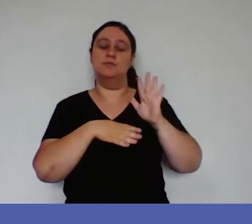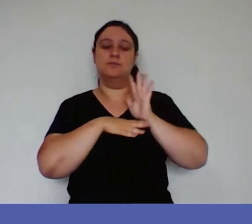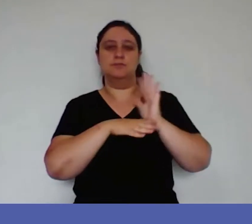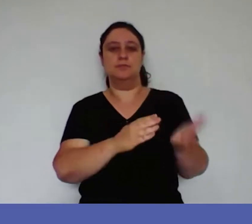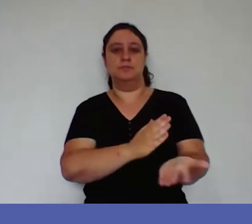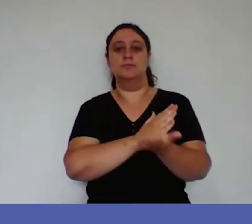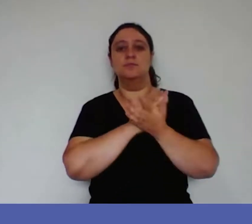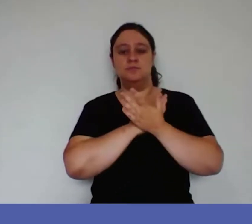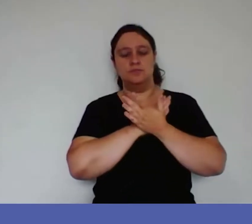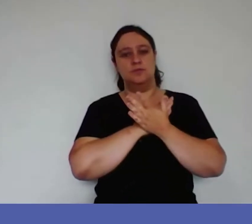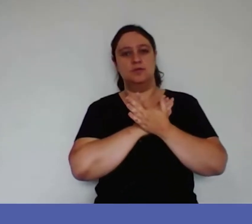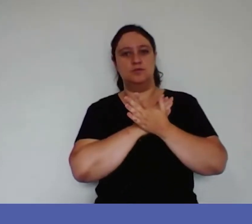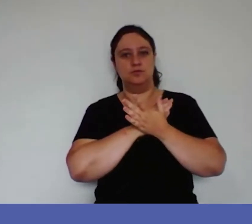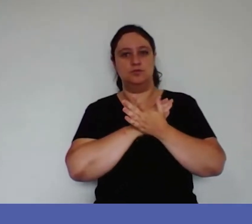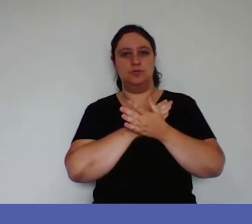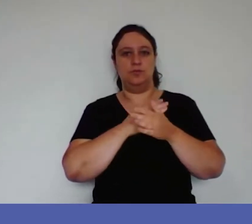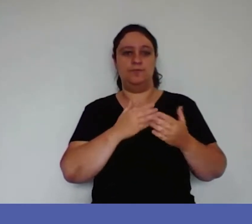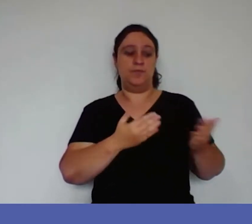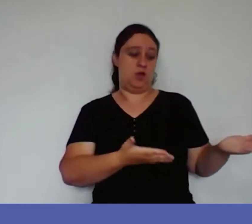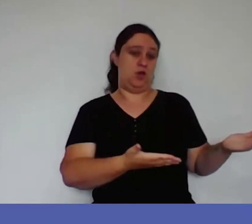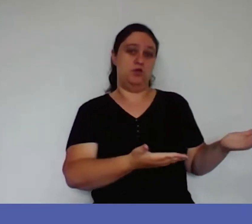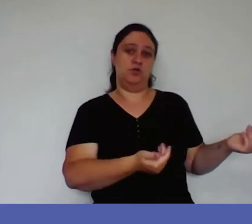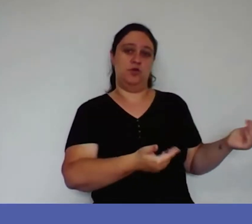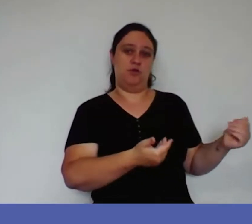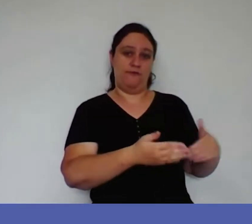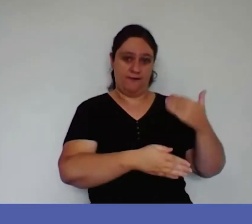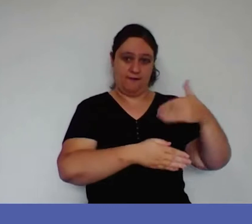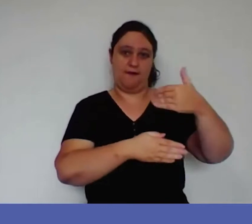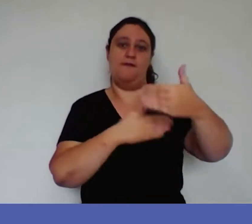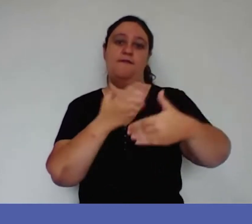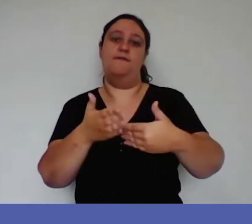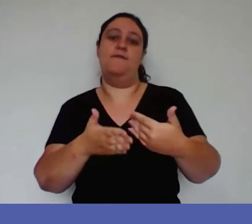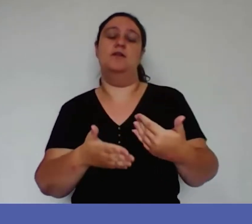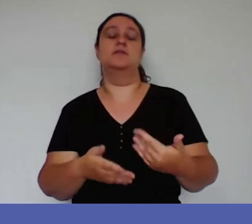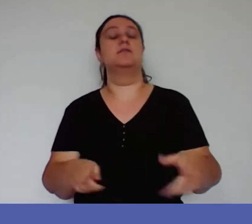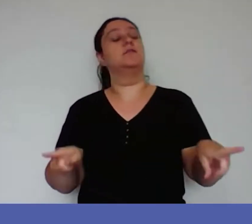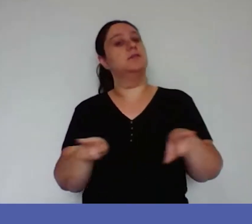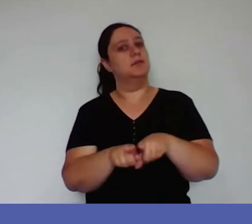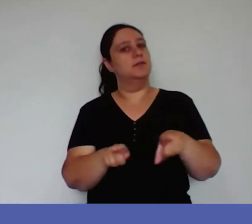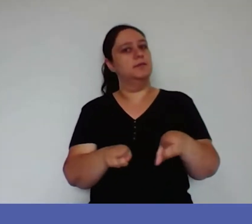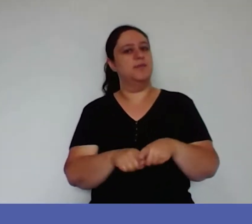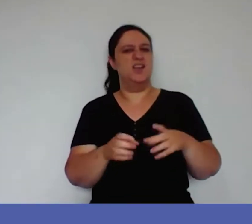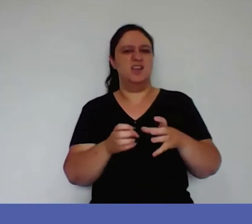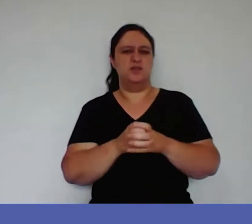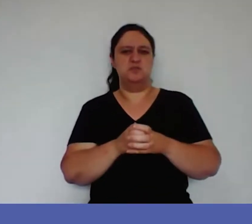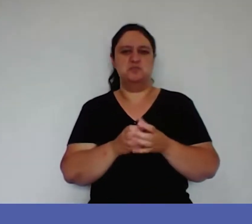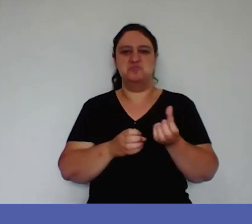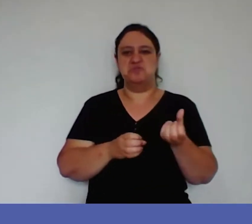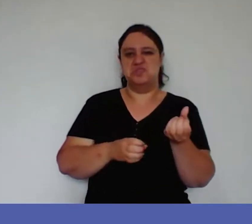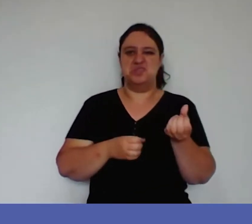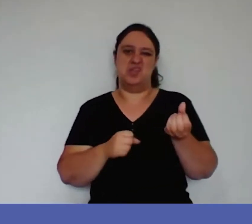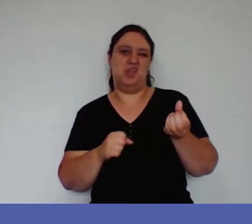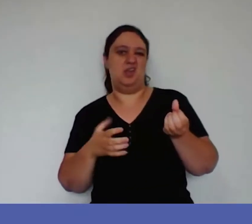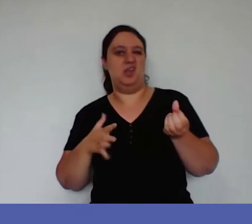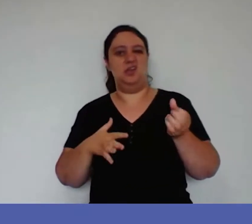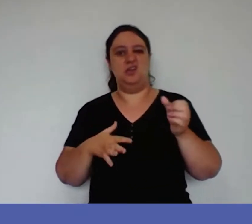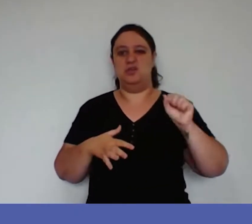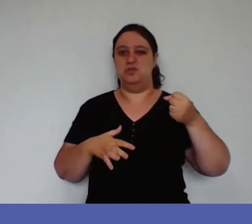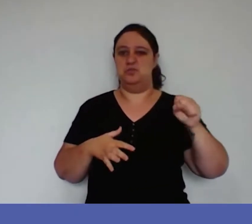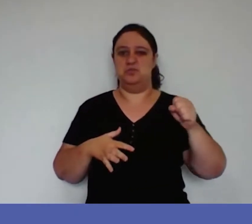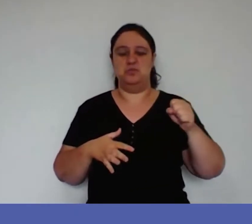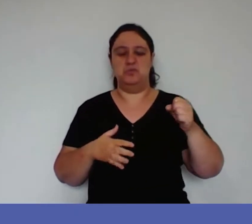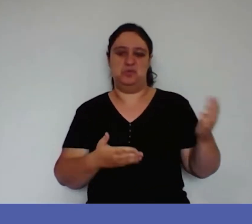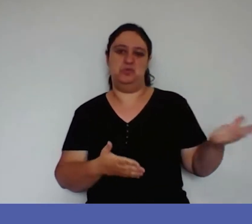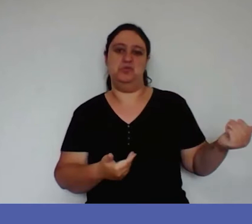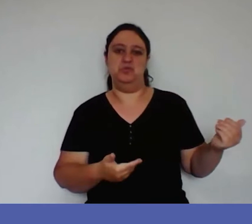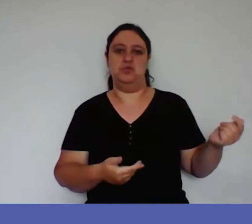Avança Jovem, né, também era um grupo de 6, 8 jovens no Maranhão, São Luís, preocupados